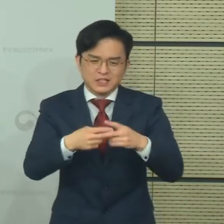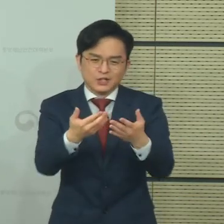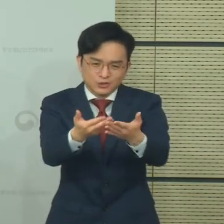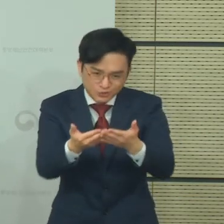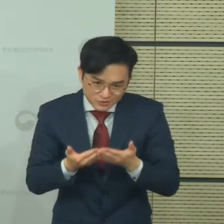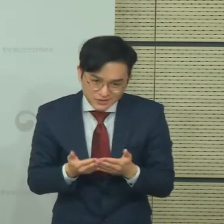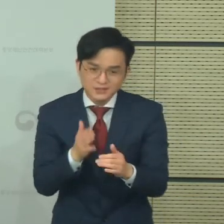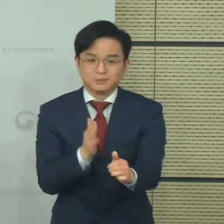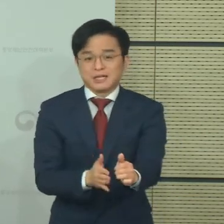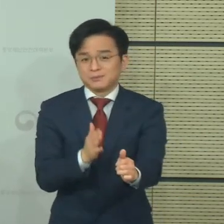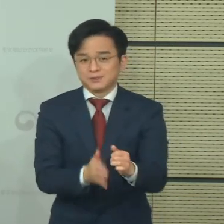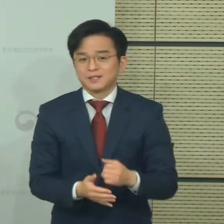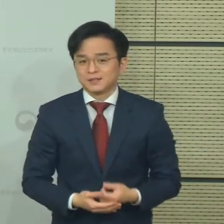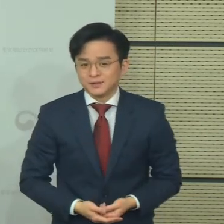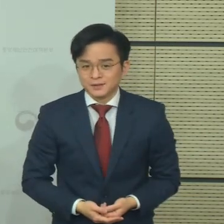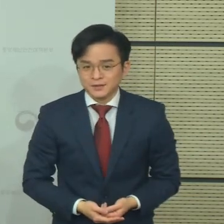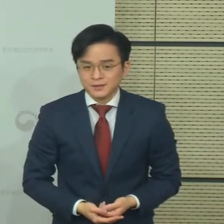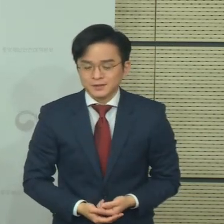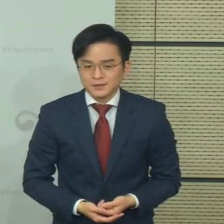향후